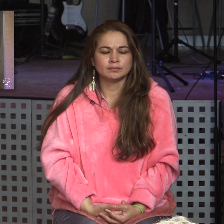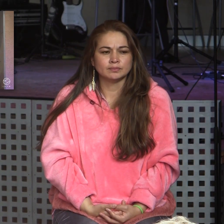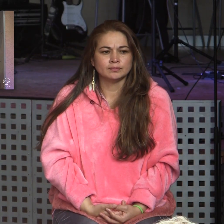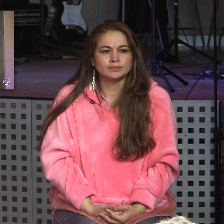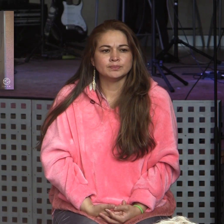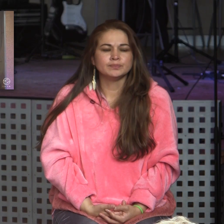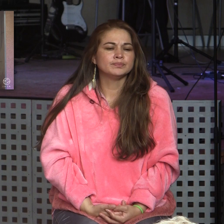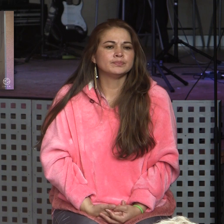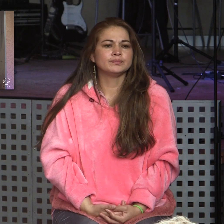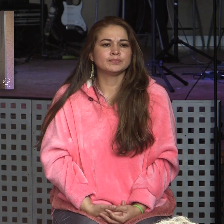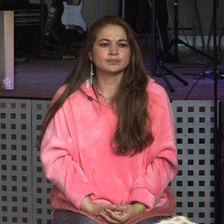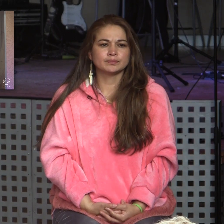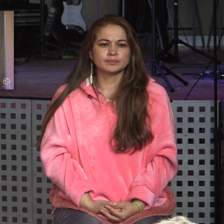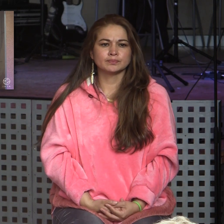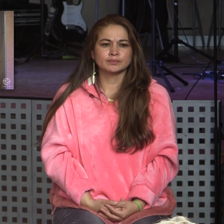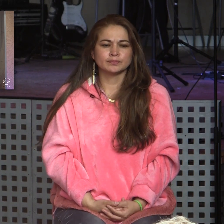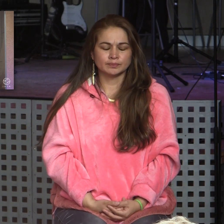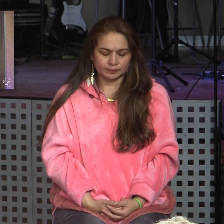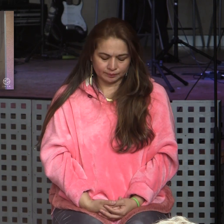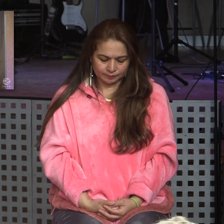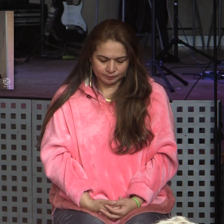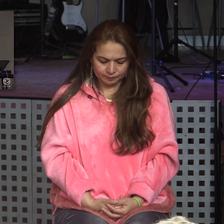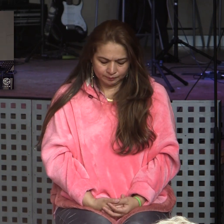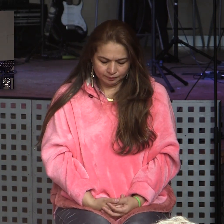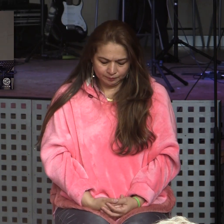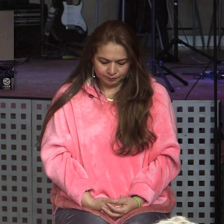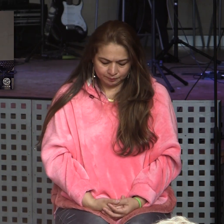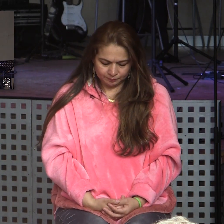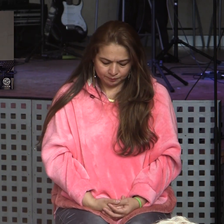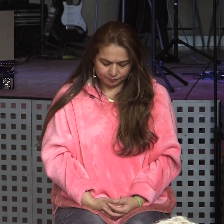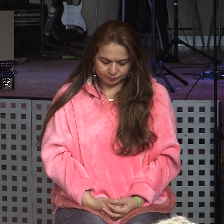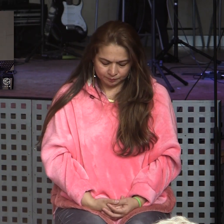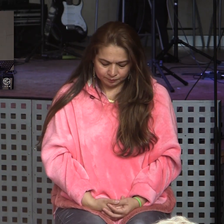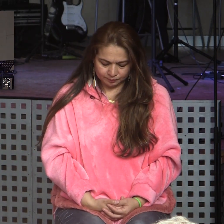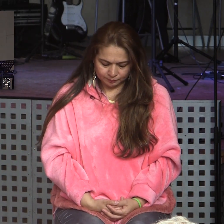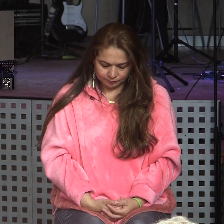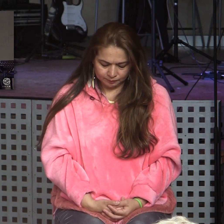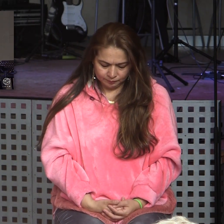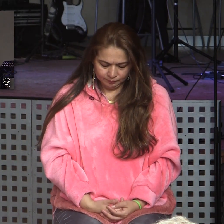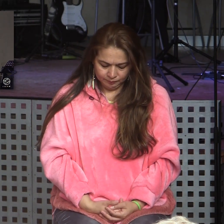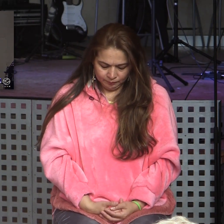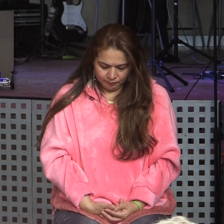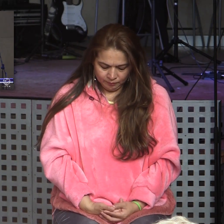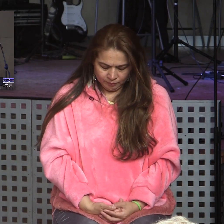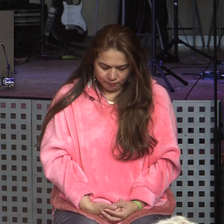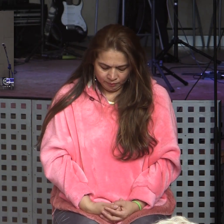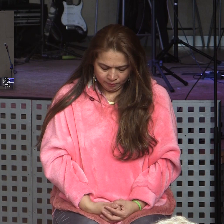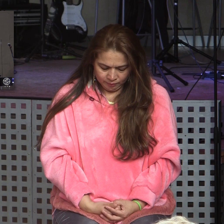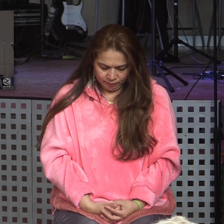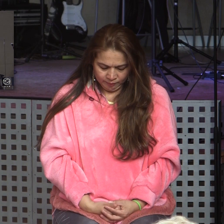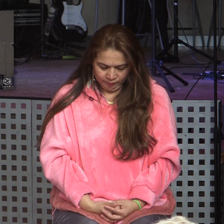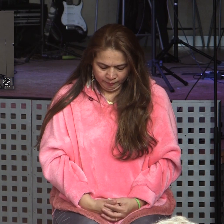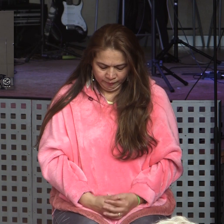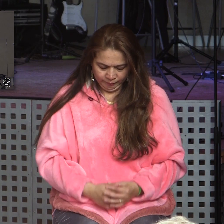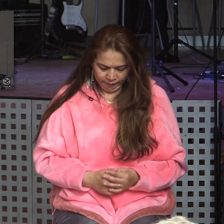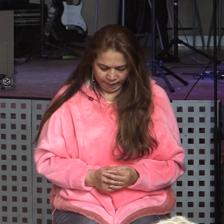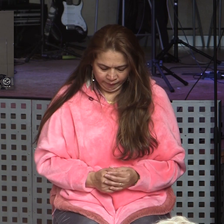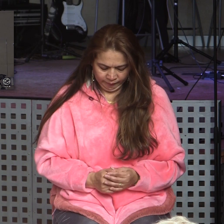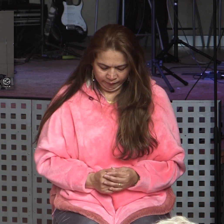viendo los vituperios de Cristo más que las riquezas, los tesoros del faraón. Pero, ¿qué le pasa a este